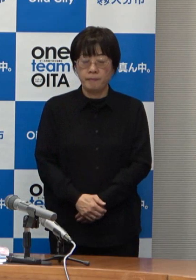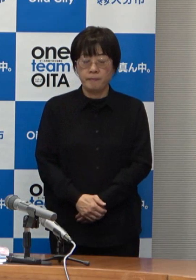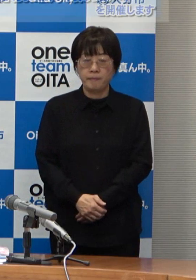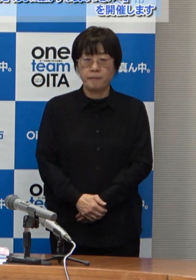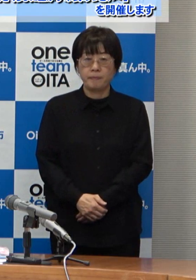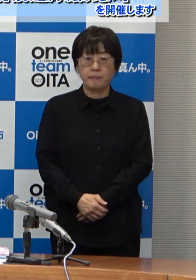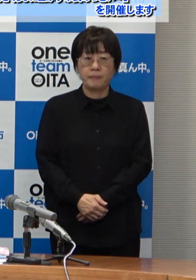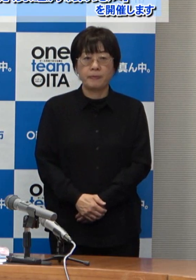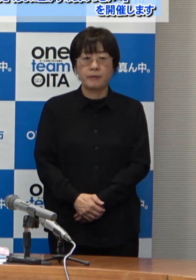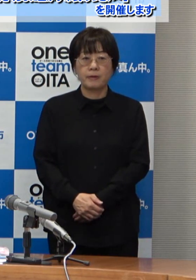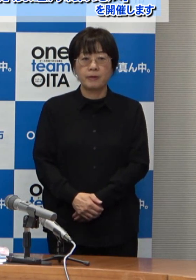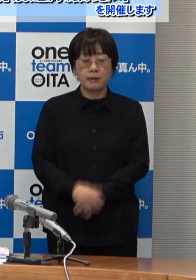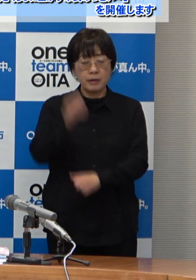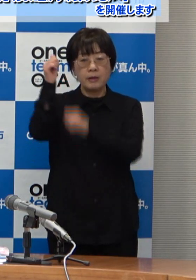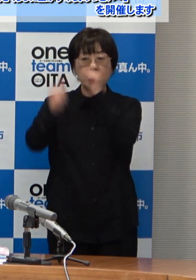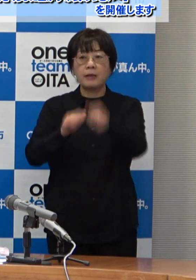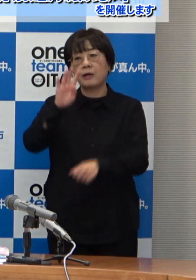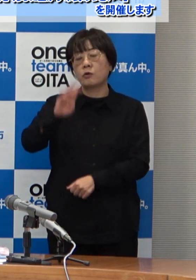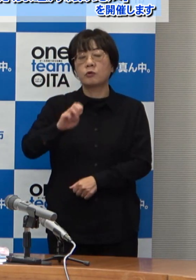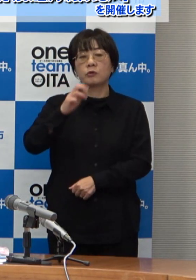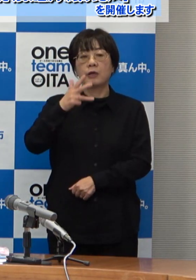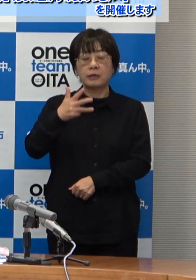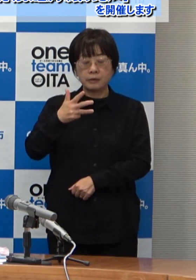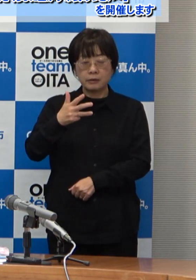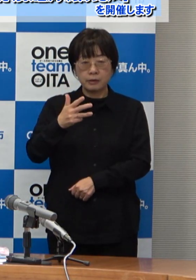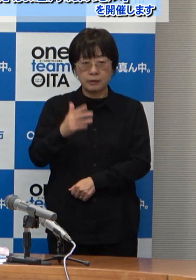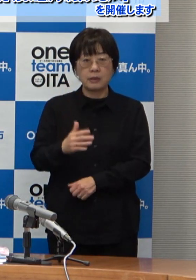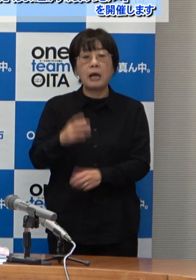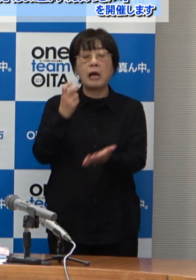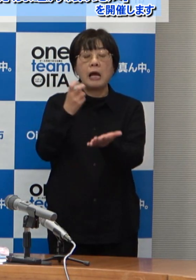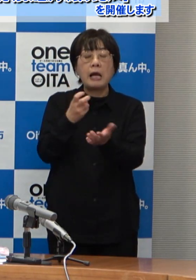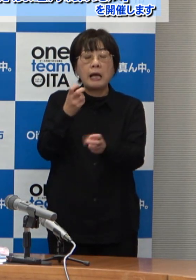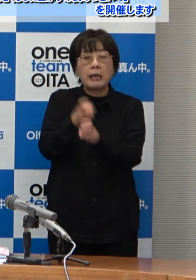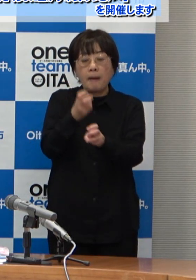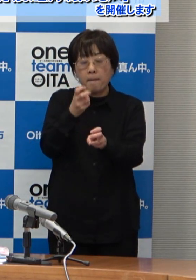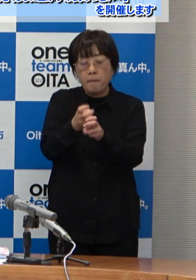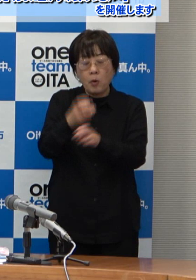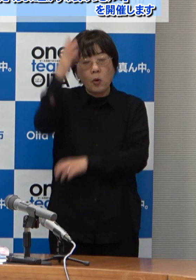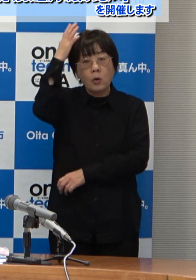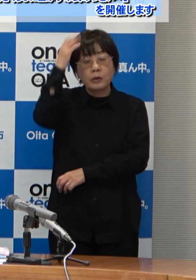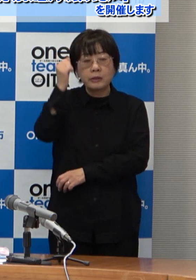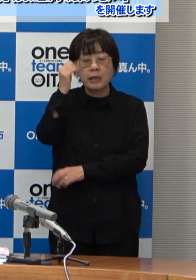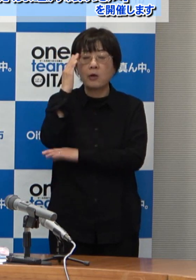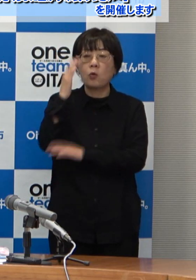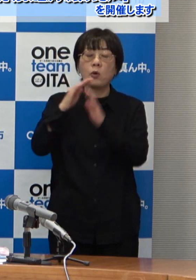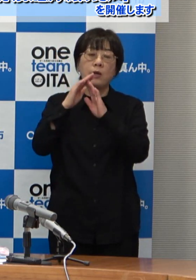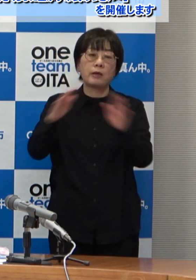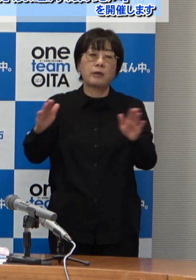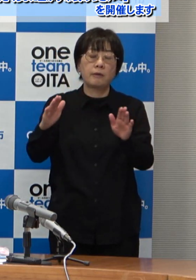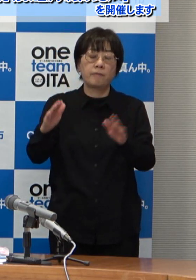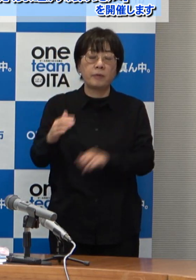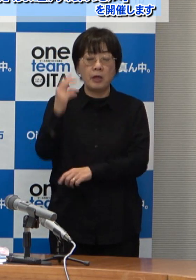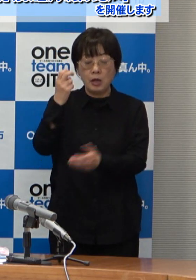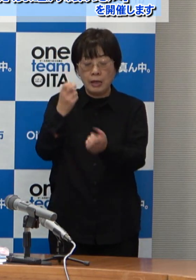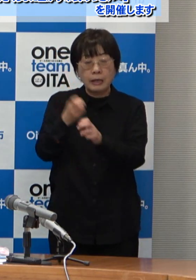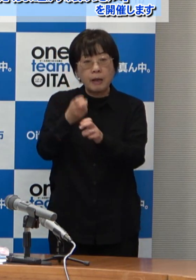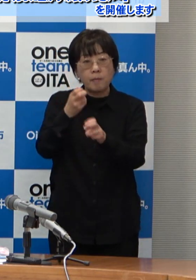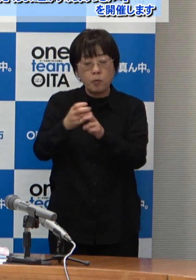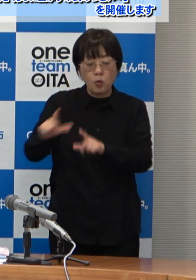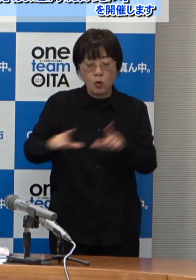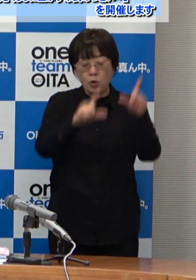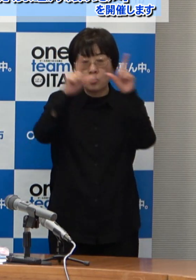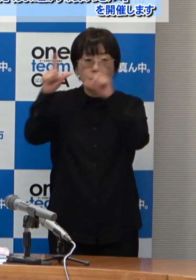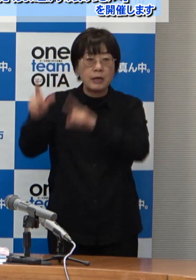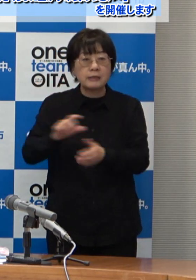3第48回憲法記念講演会憲法を暮らしに生かす市民の集いの